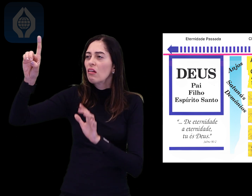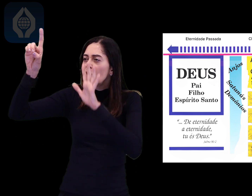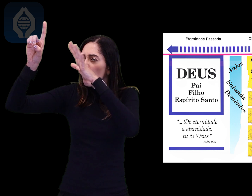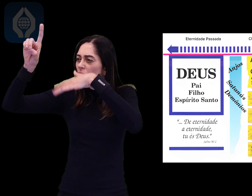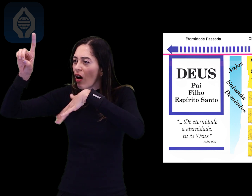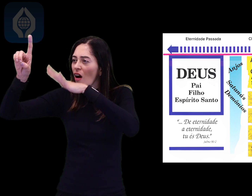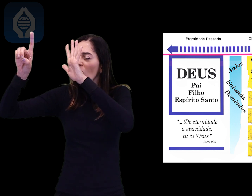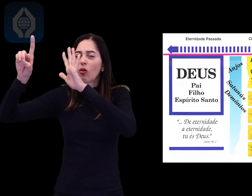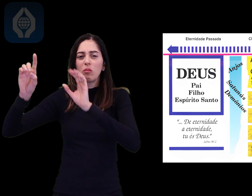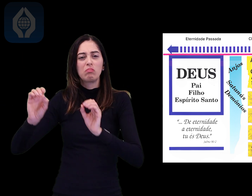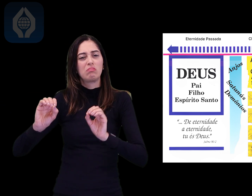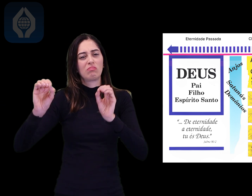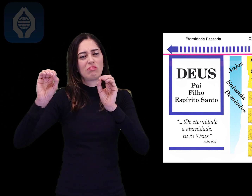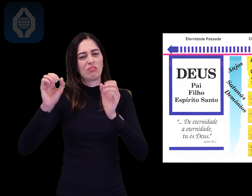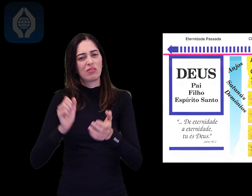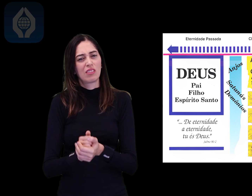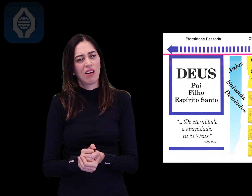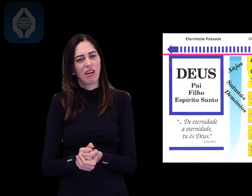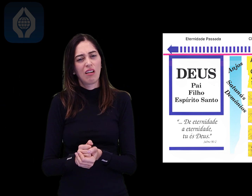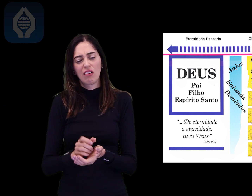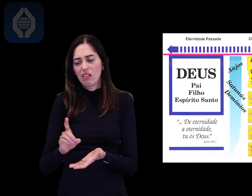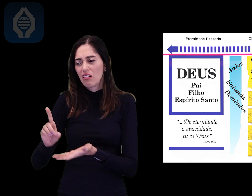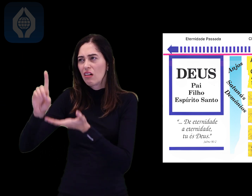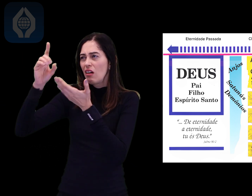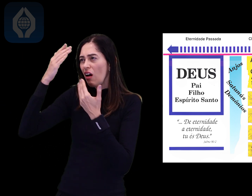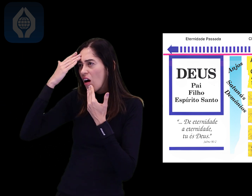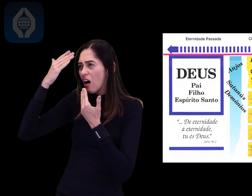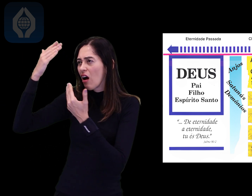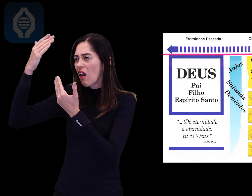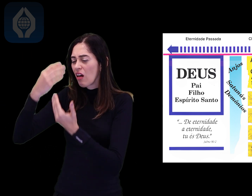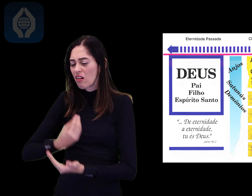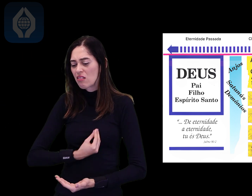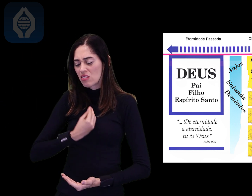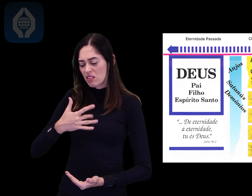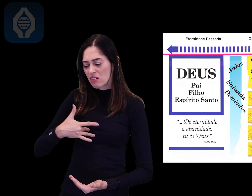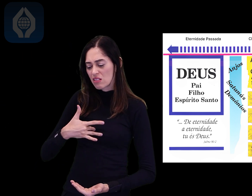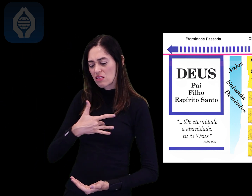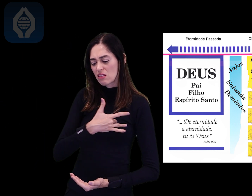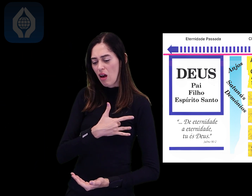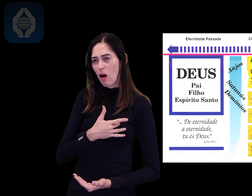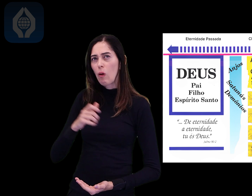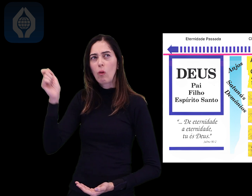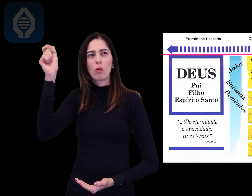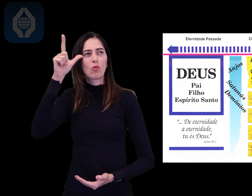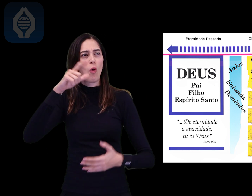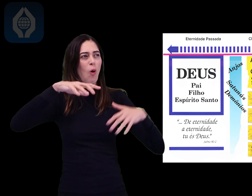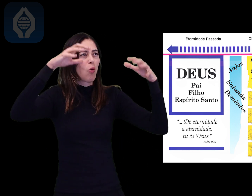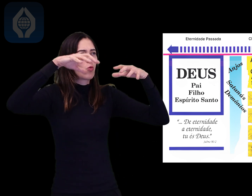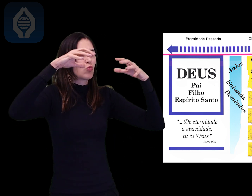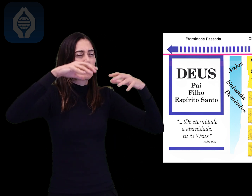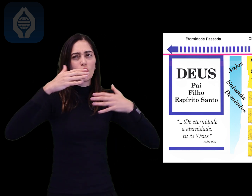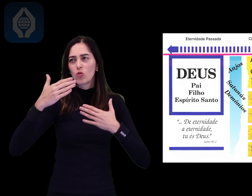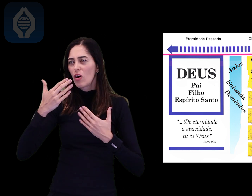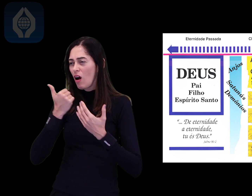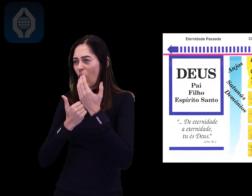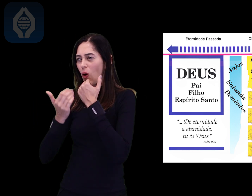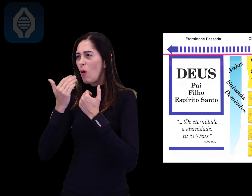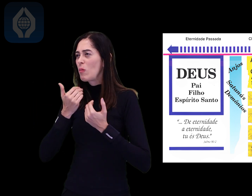ele merece, nem lhe deram graças pela vida, pela saúde, pelo sol, pela chuva e pelo alimento. Eles